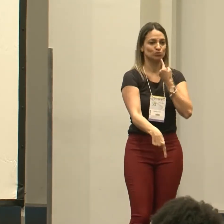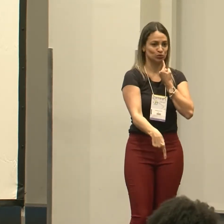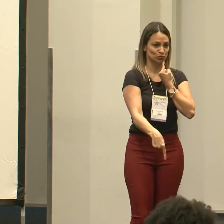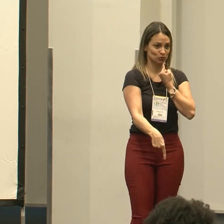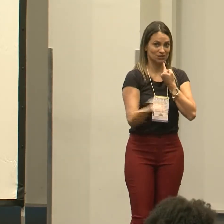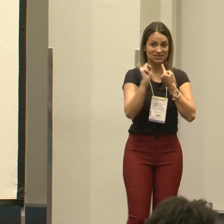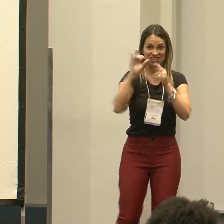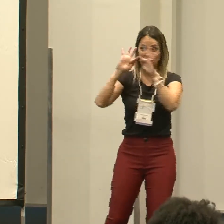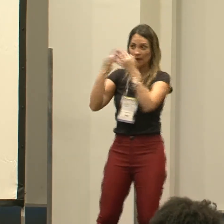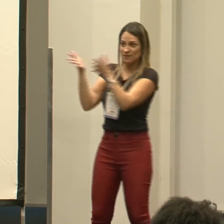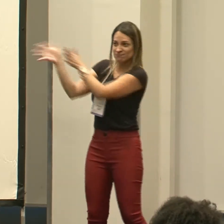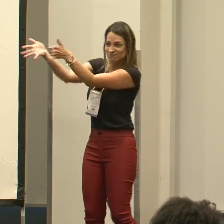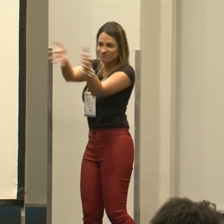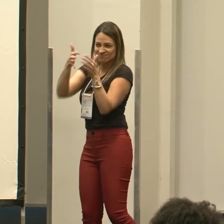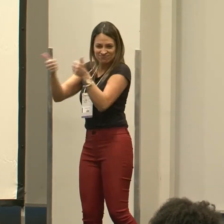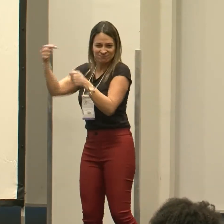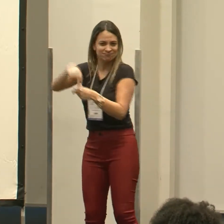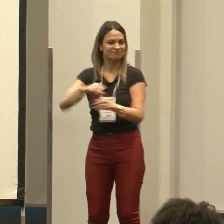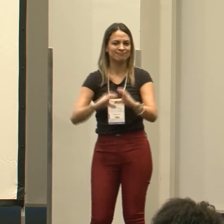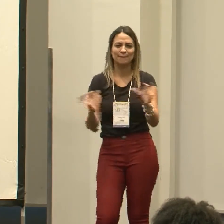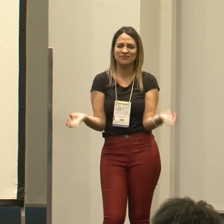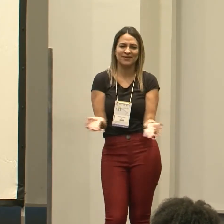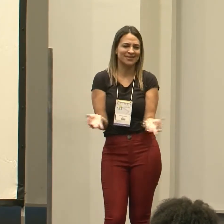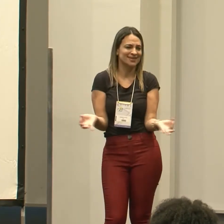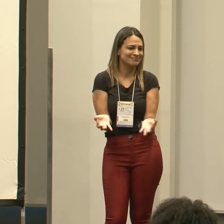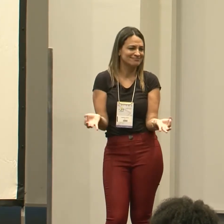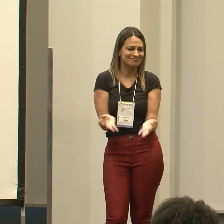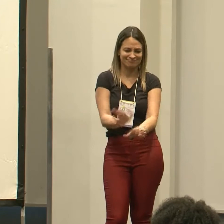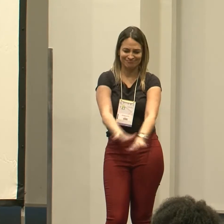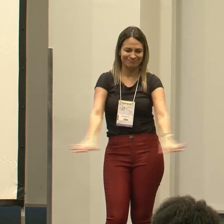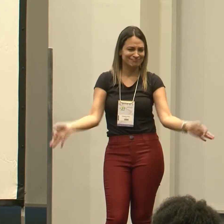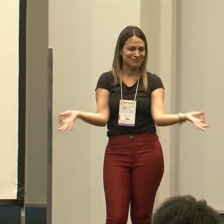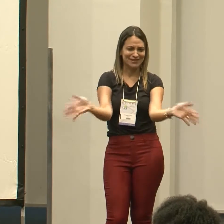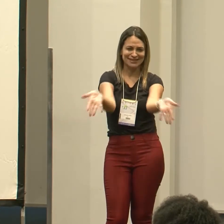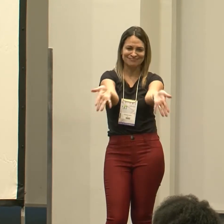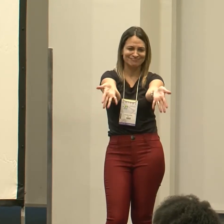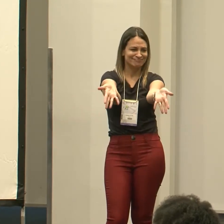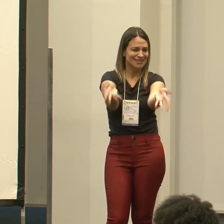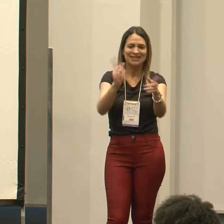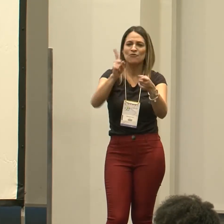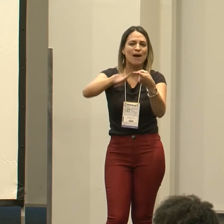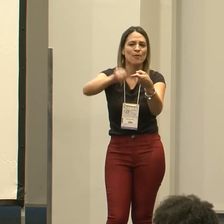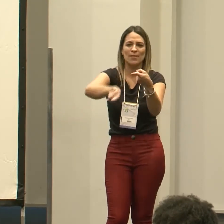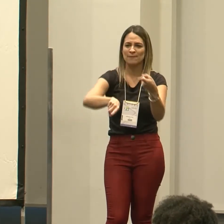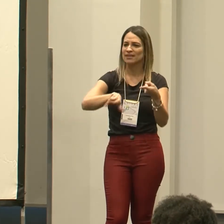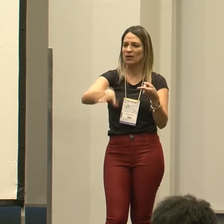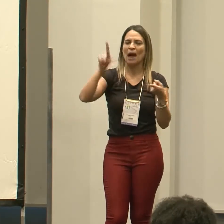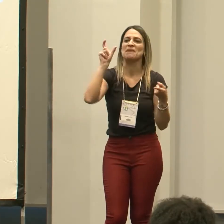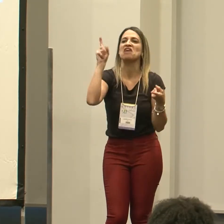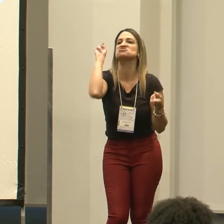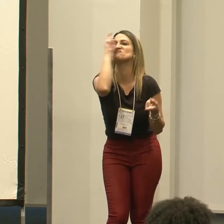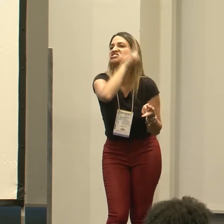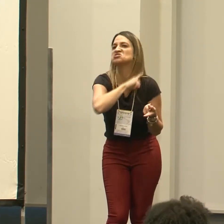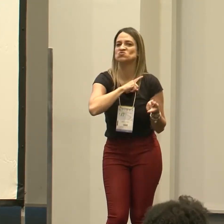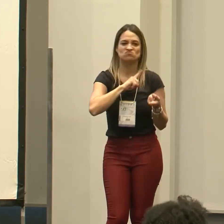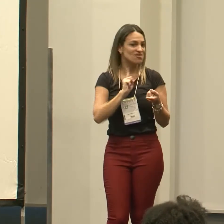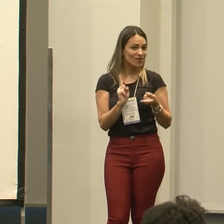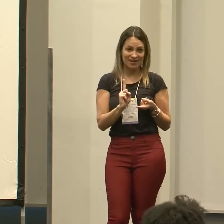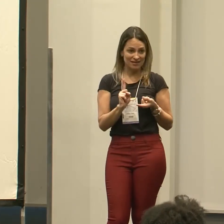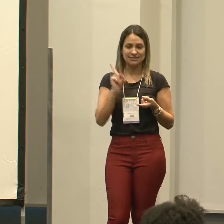aprender Libras, apoiar o filho surdo. Se a família sinalizar bem, a criança vai sinalizar maravilhosamente. Não vai falar,